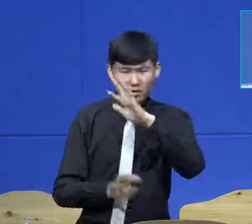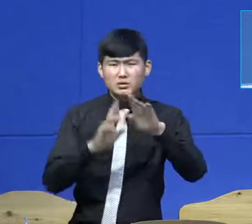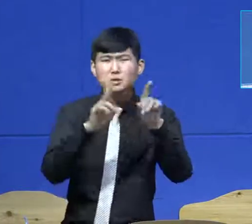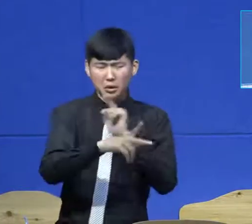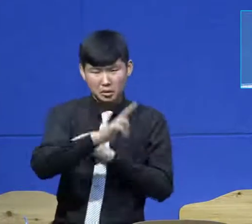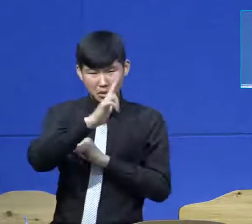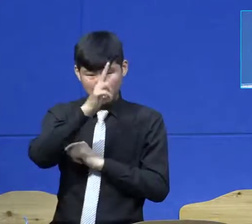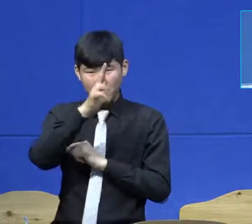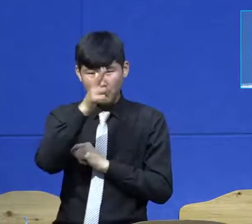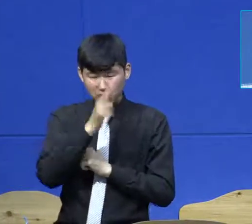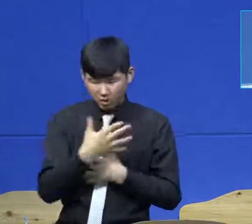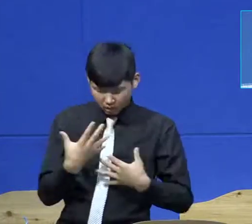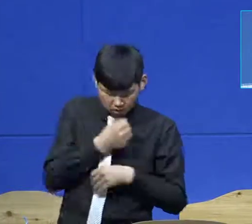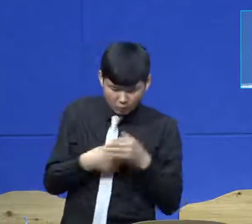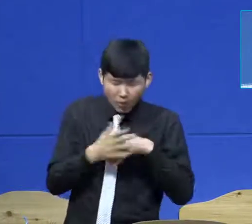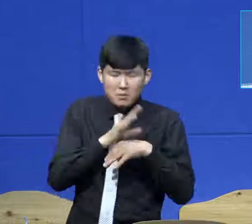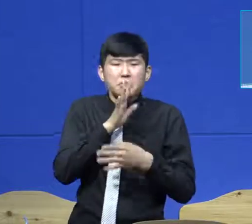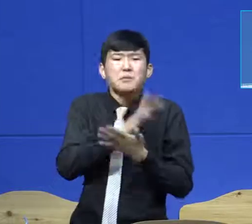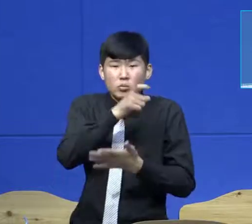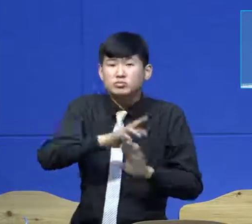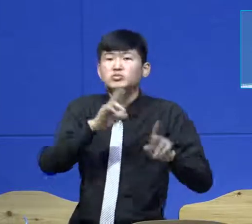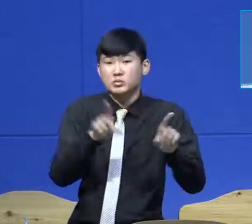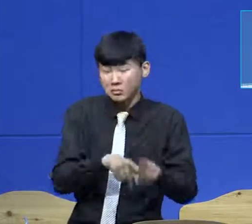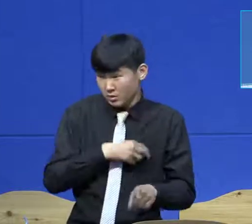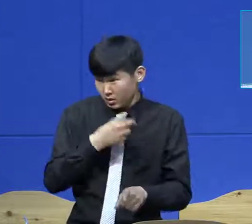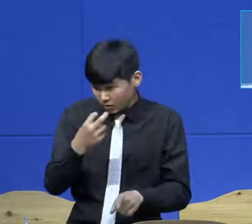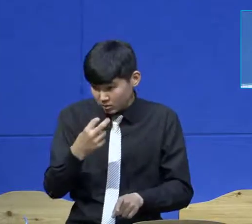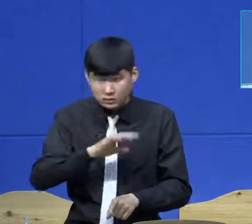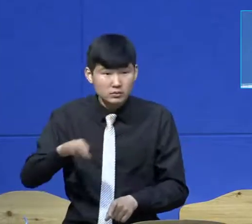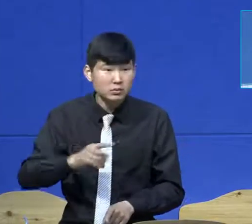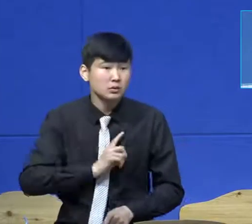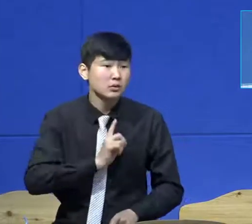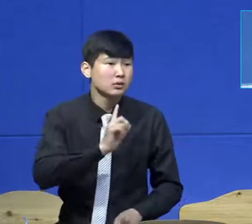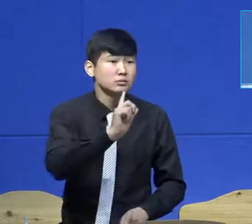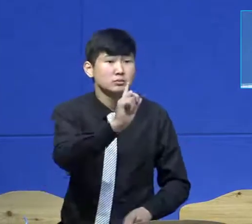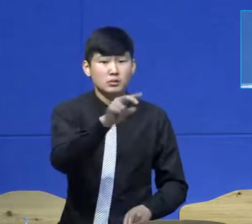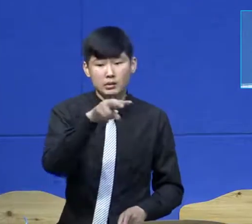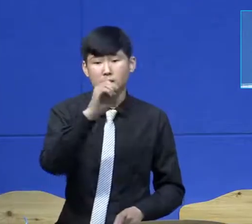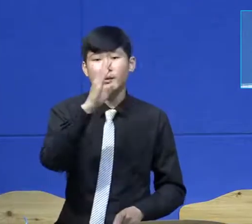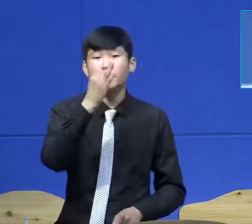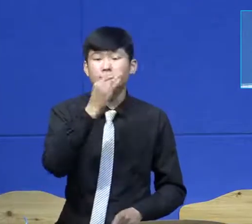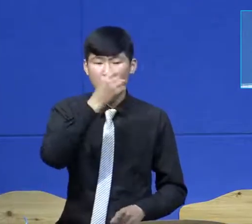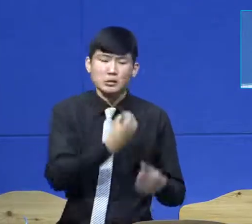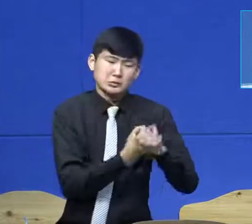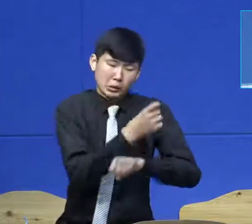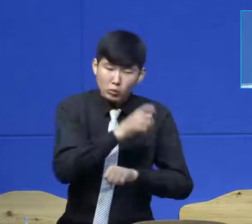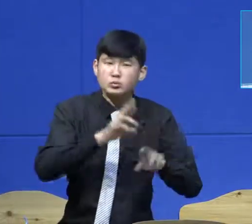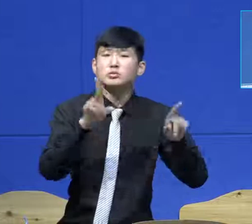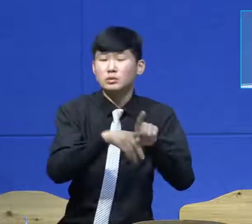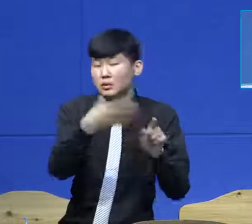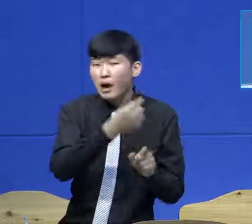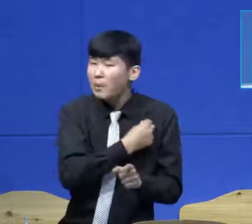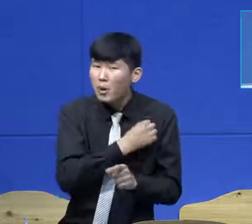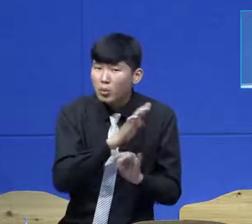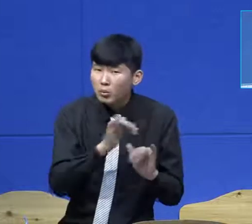нөгөө хүн шиг тэрийг харсан мөртлөө хажуугаар нь өнгөрөө явж байгаа леви хүн тахилч шиг танд хамаагүй юу?